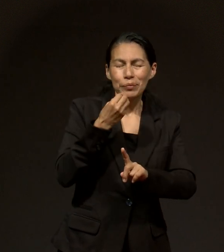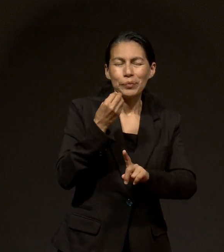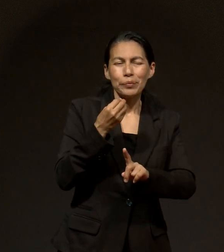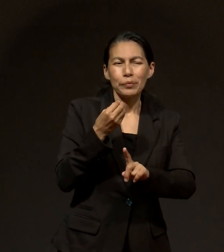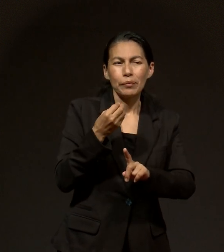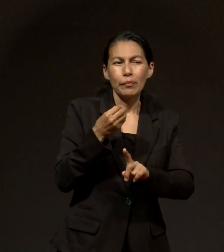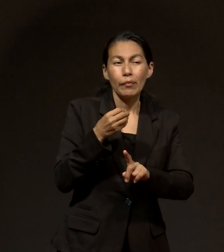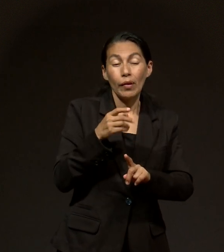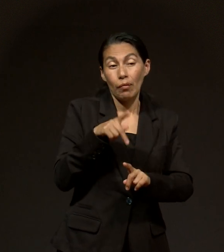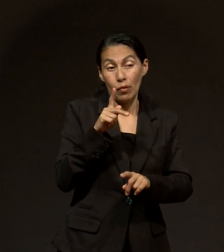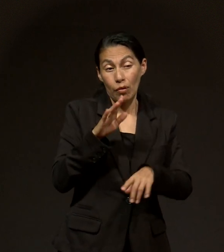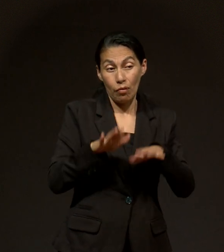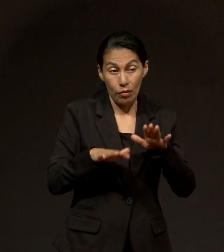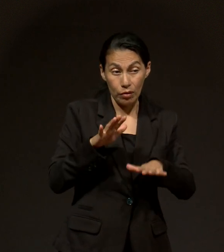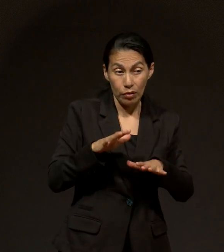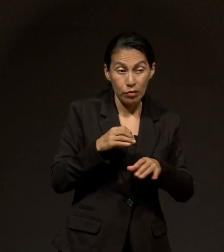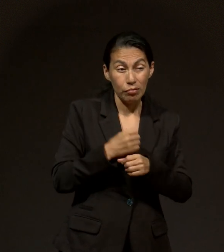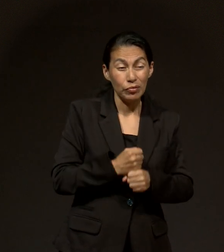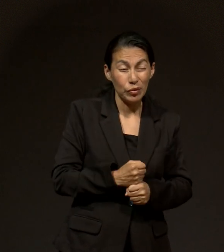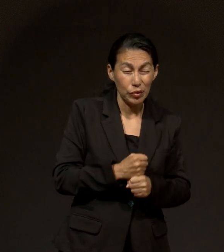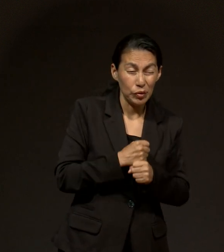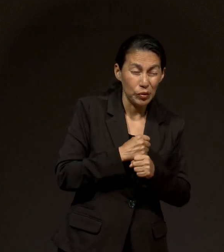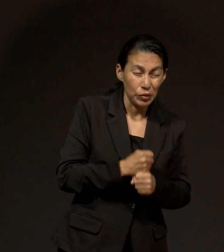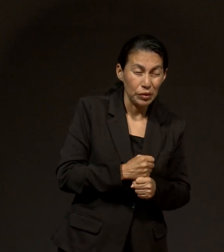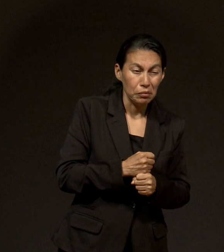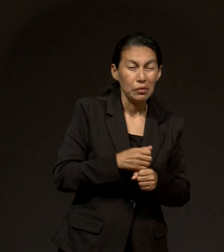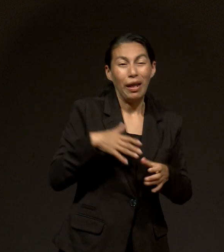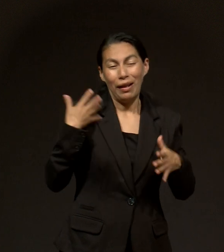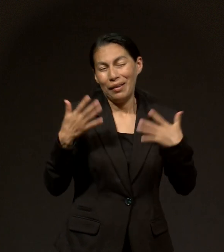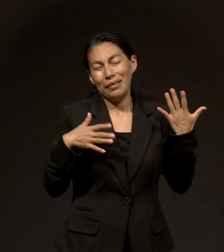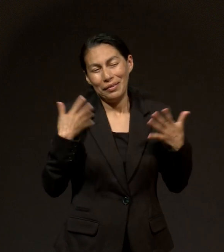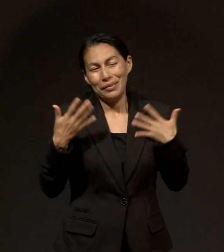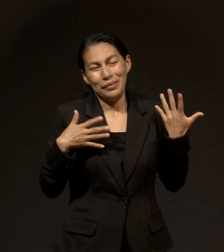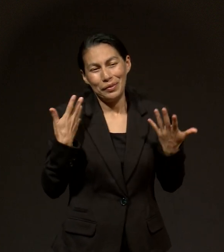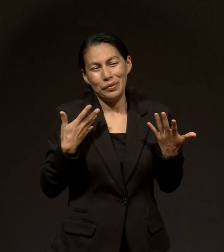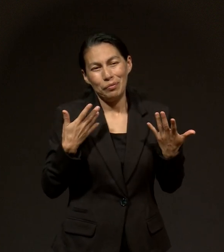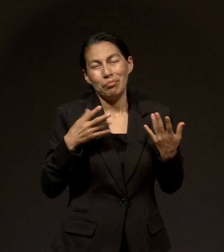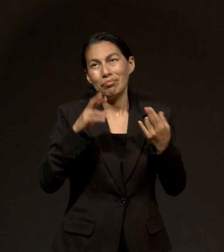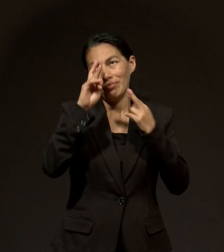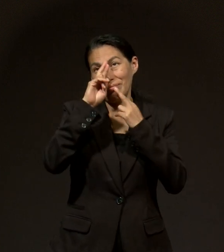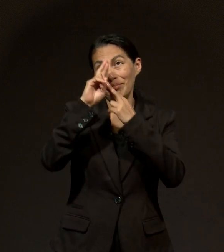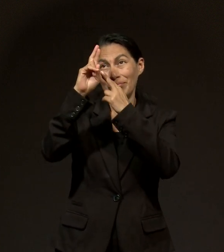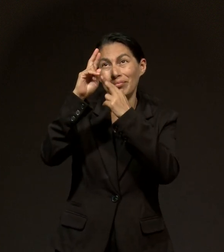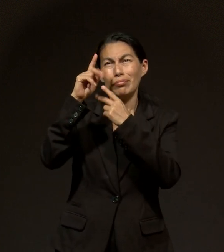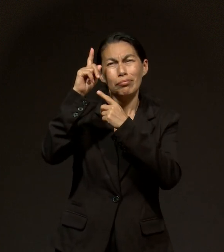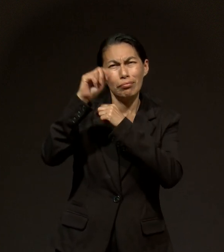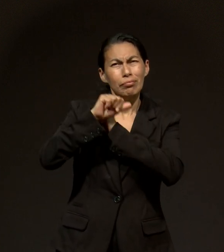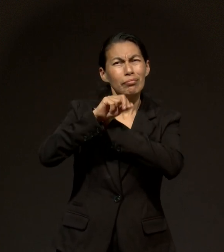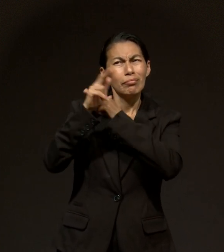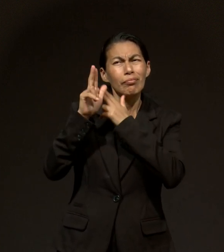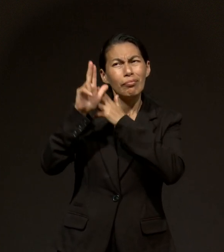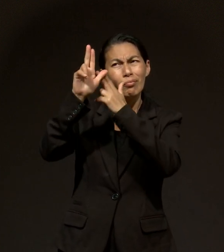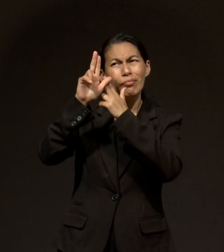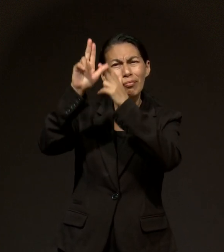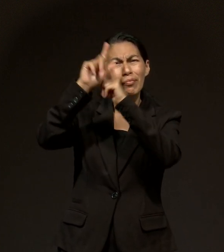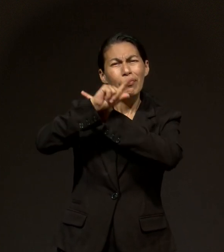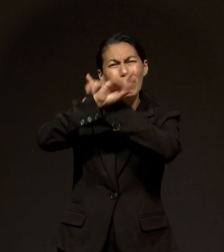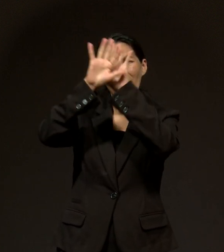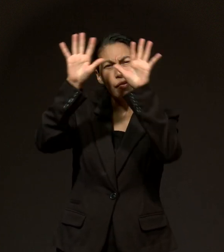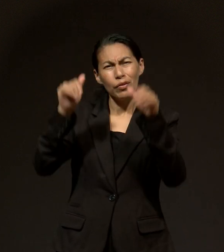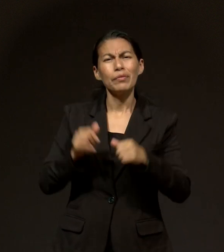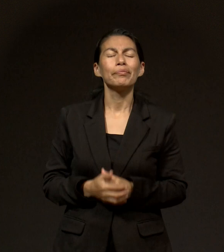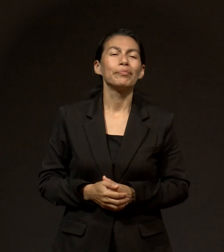entraña sacrificios. Sacrificios que se hacen con alegría, porque es para honra y gloria de Dios, ¿verdad?